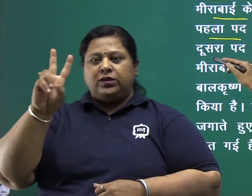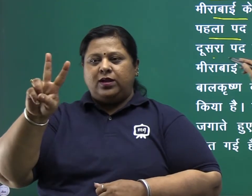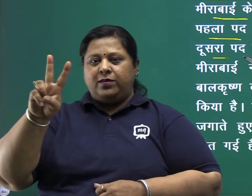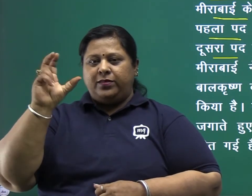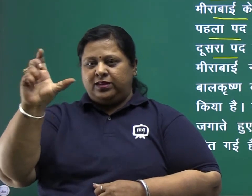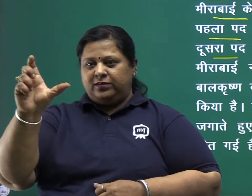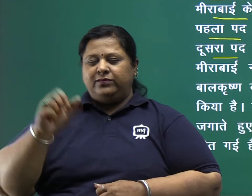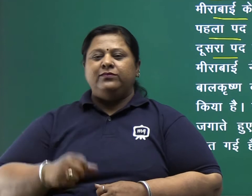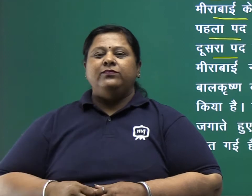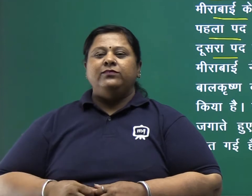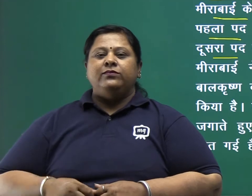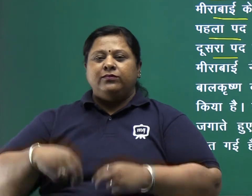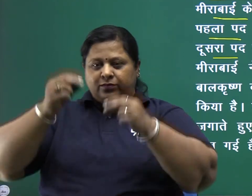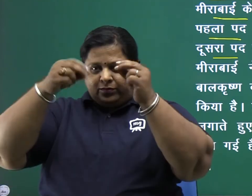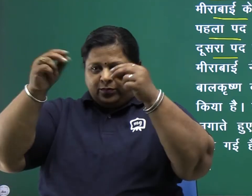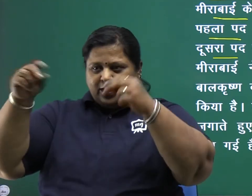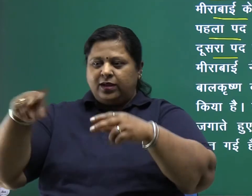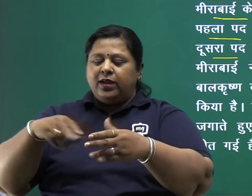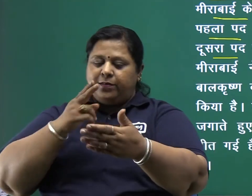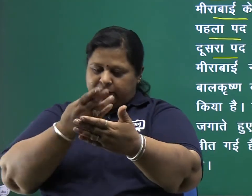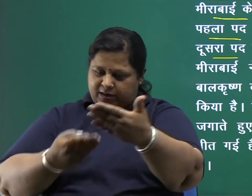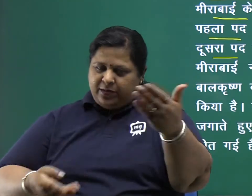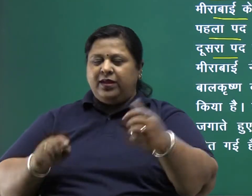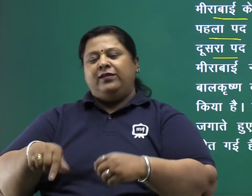पद बरखा के बारे में है।